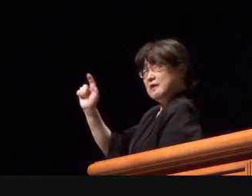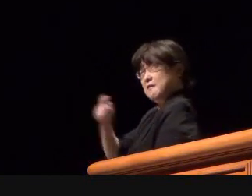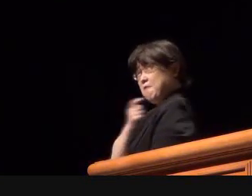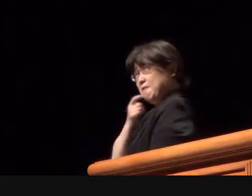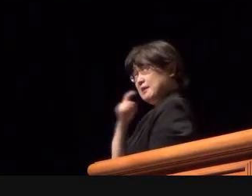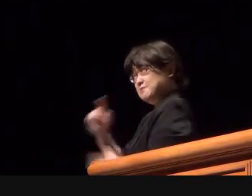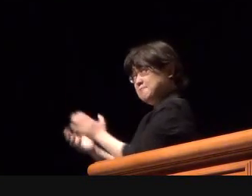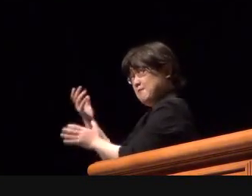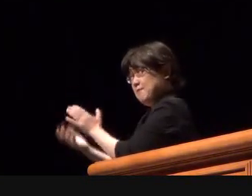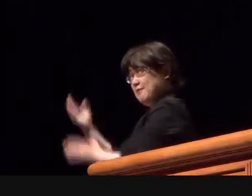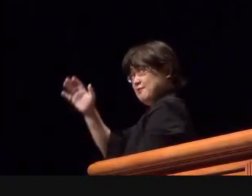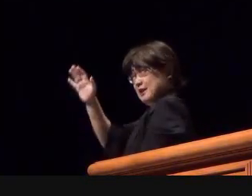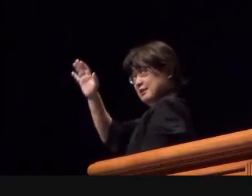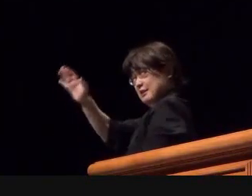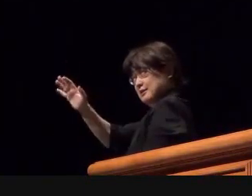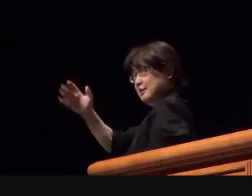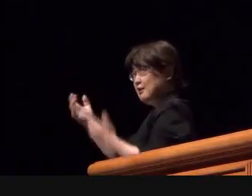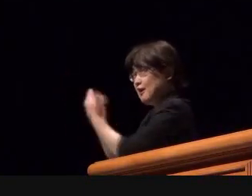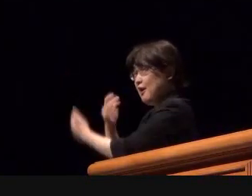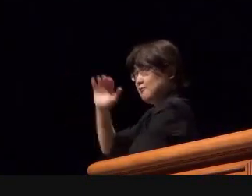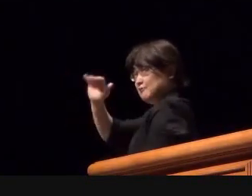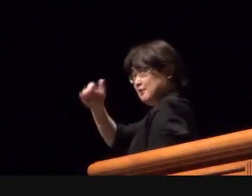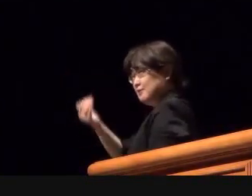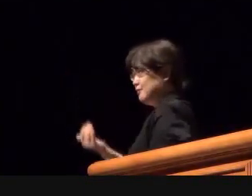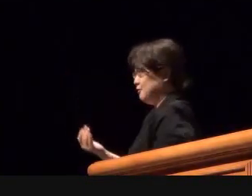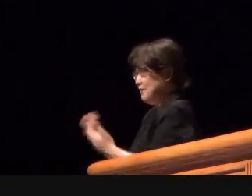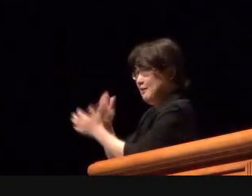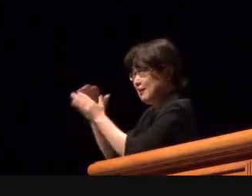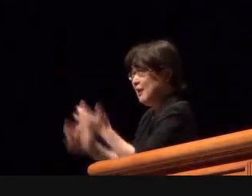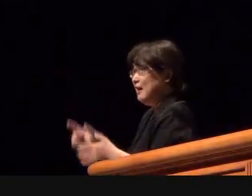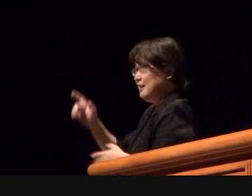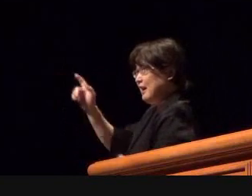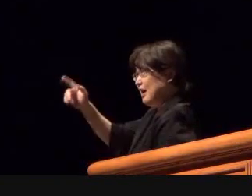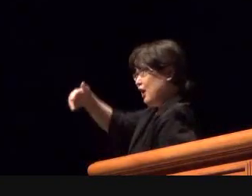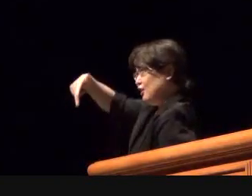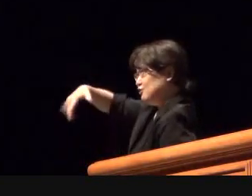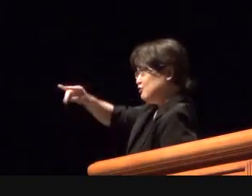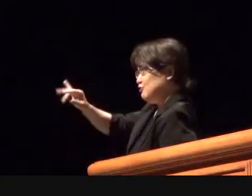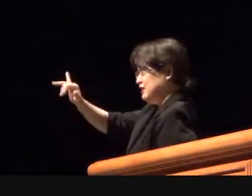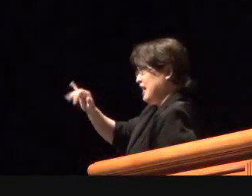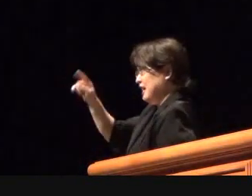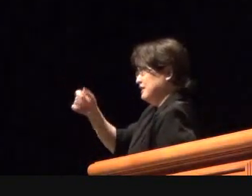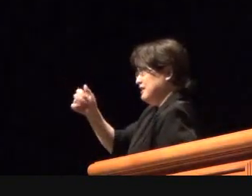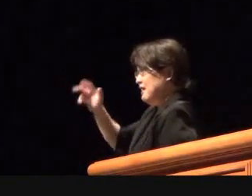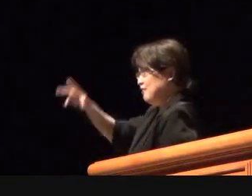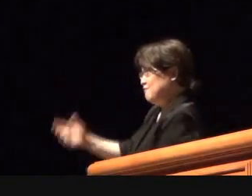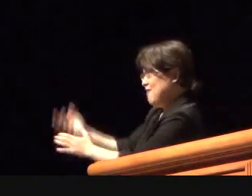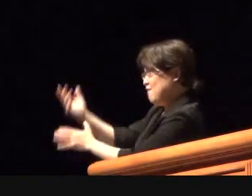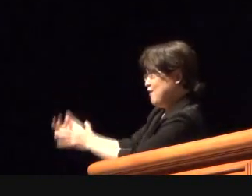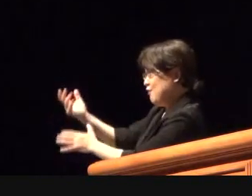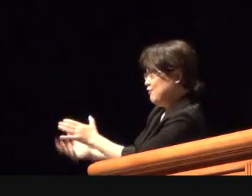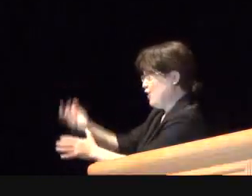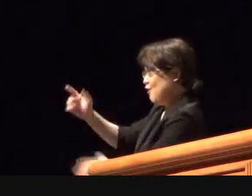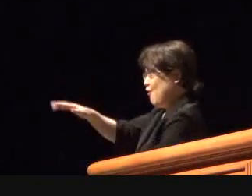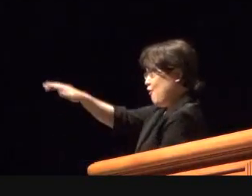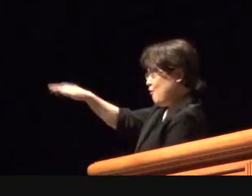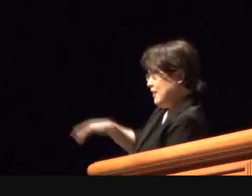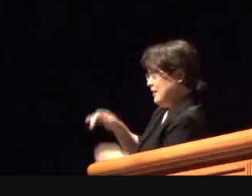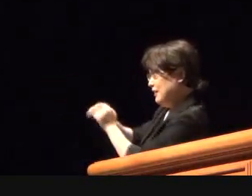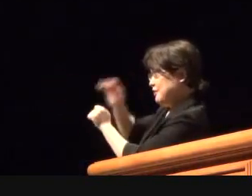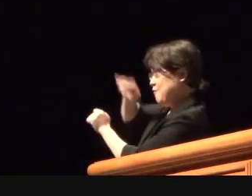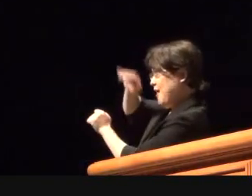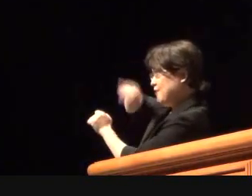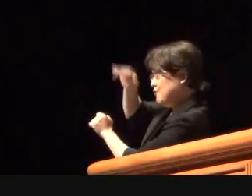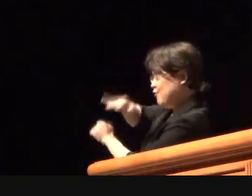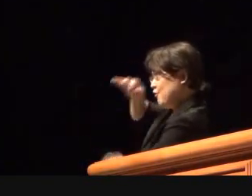から私は祈ってます。スキャンダル出ろ、スキャンダル出ろ、もっと出ろ、お前たちがやってきた悪いこと全